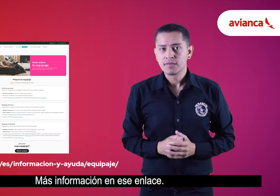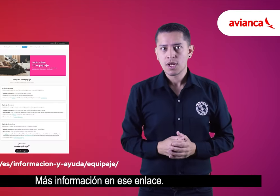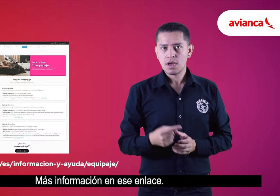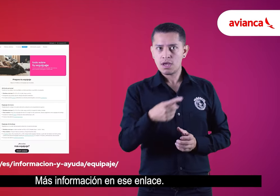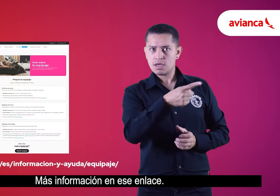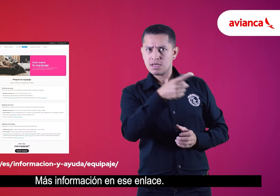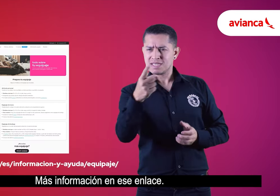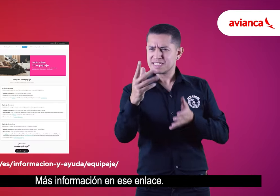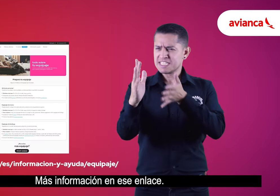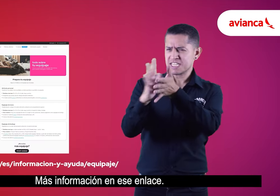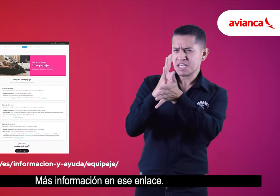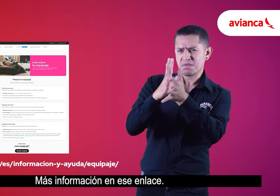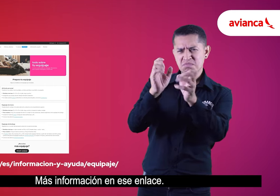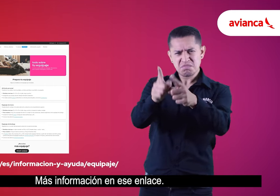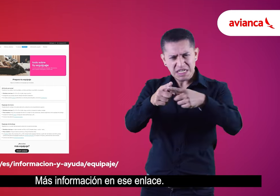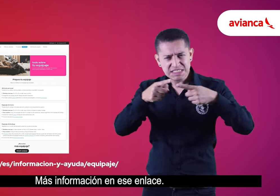Más información en este enlace.